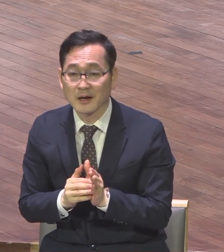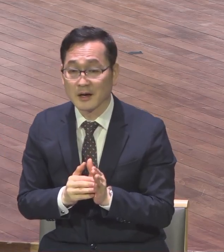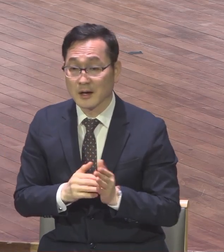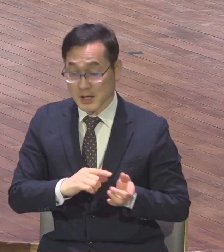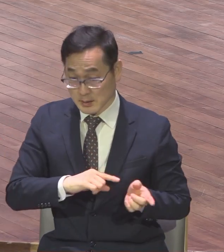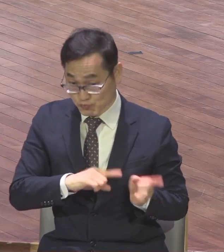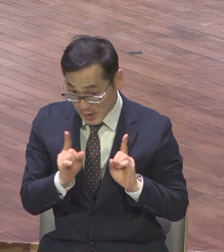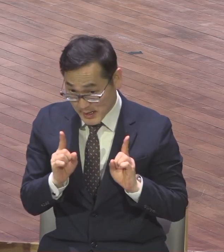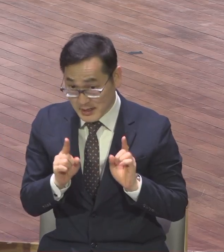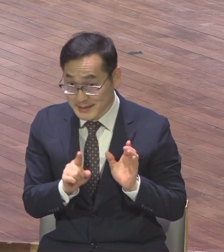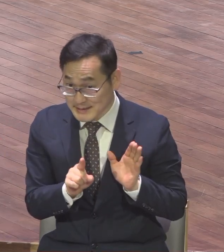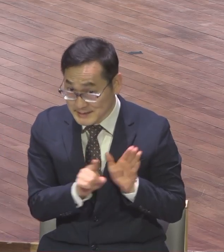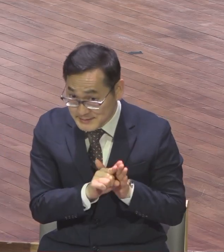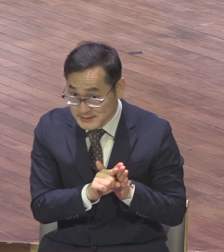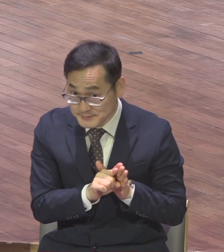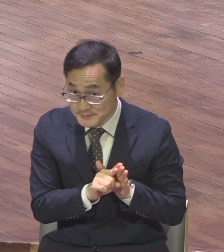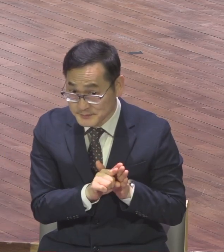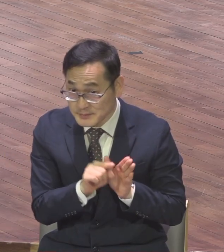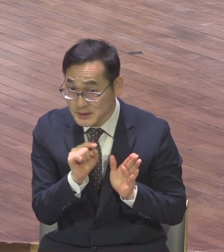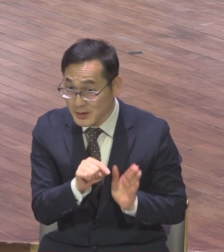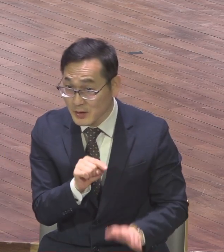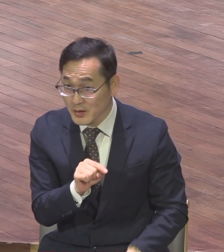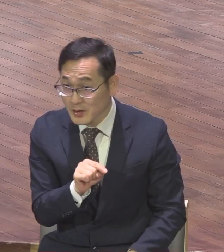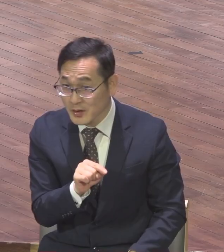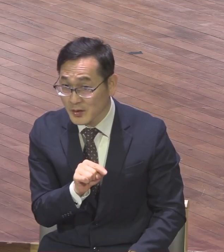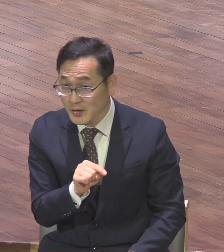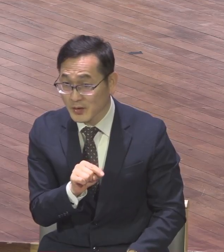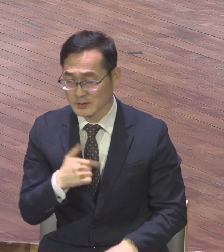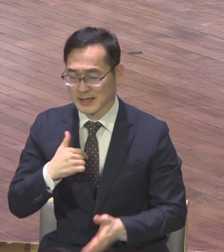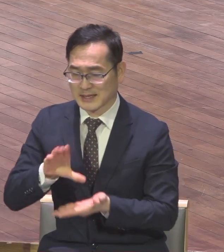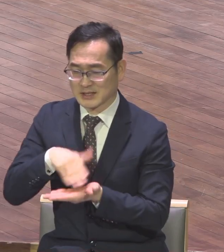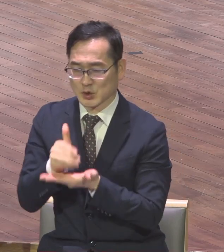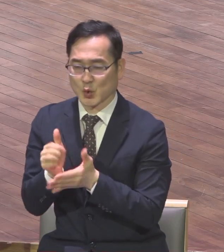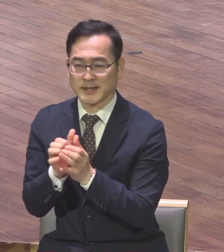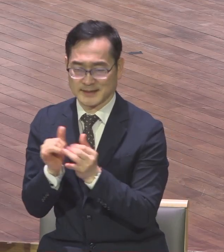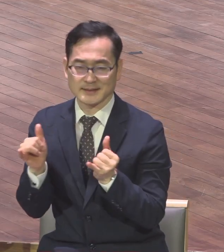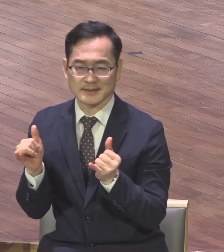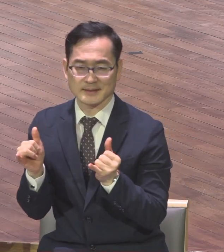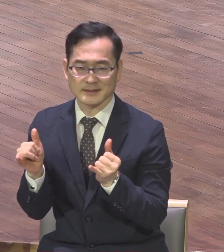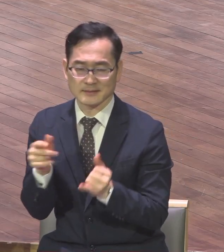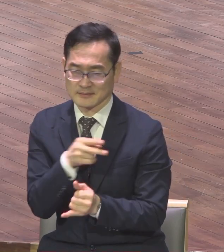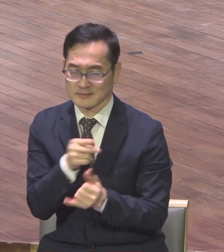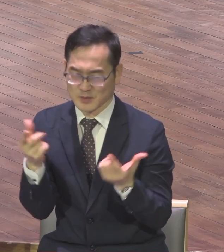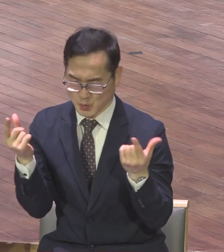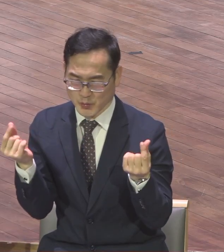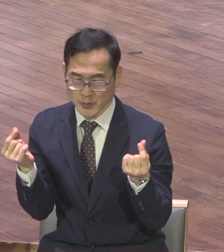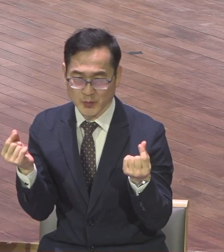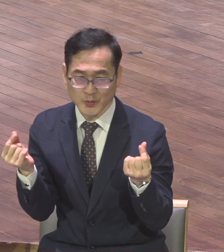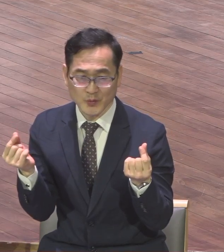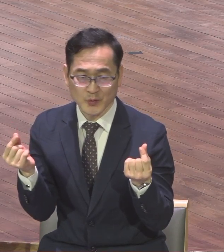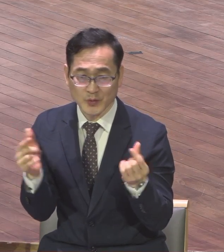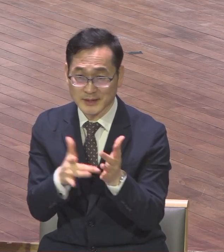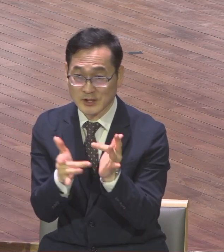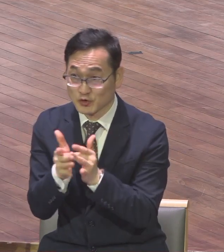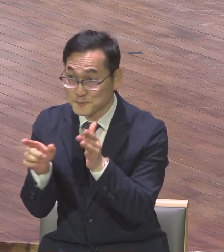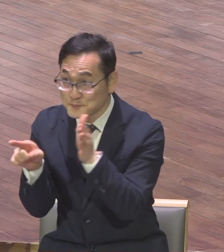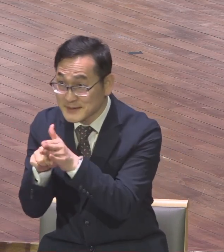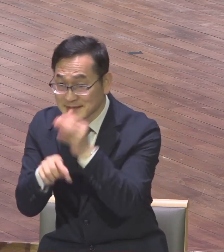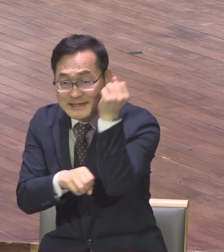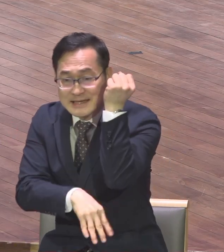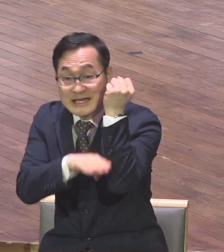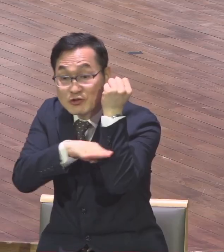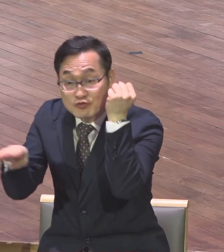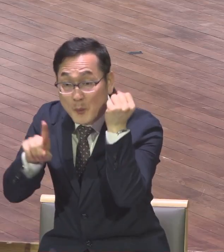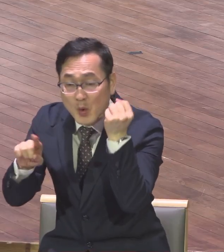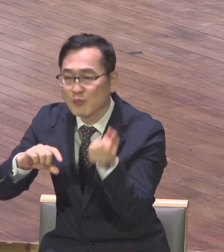부활신앙은요 우리를 그리스도인이 되게 하는, 예수 믿게 하는 핵심